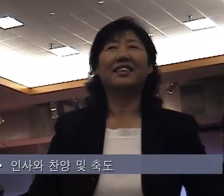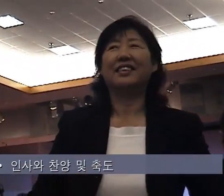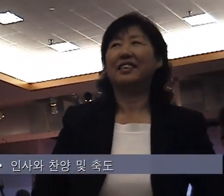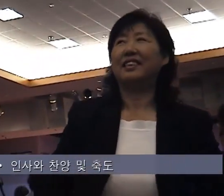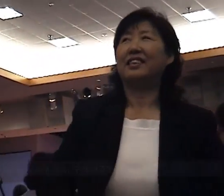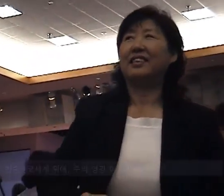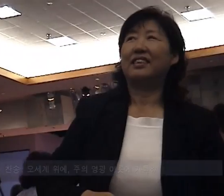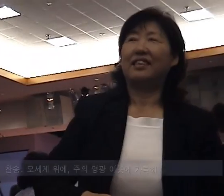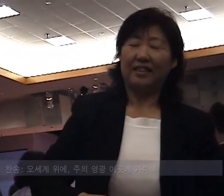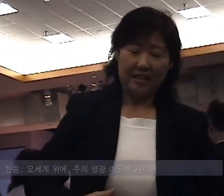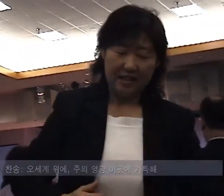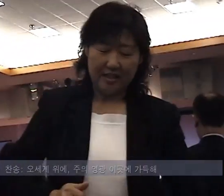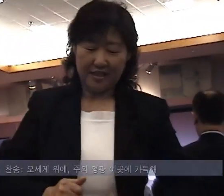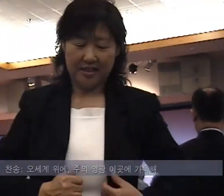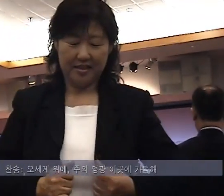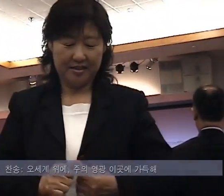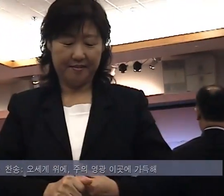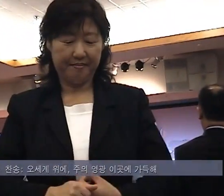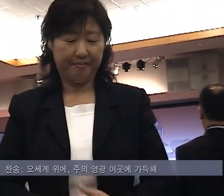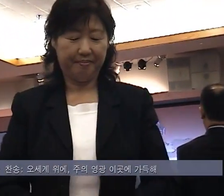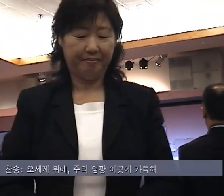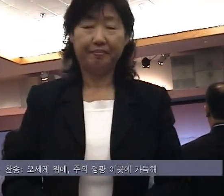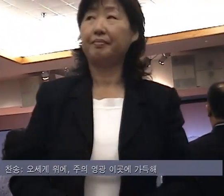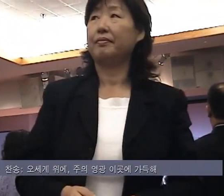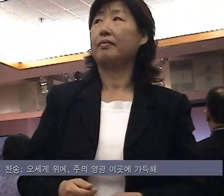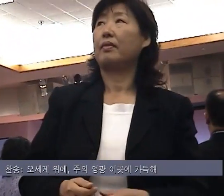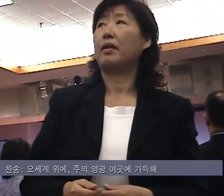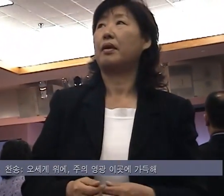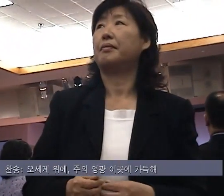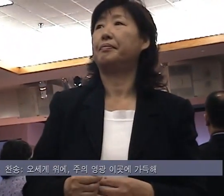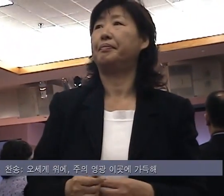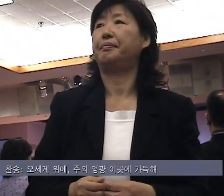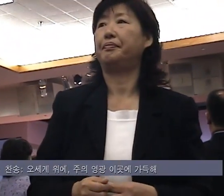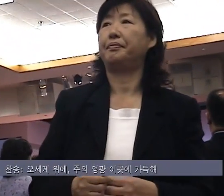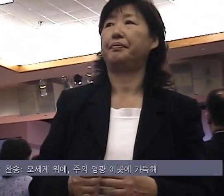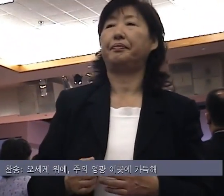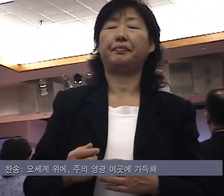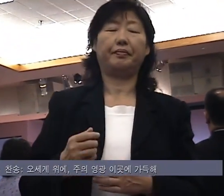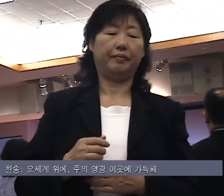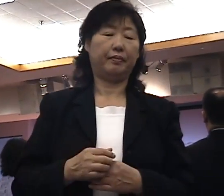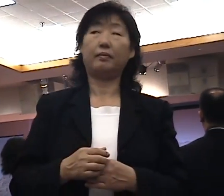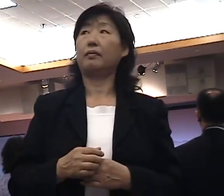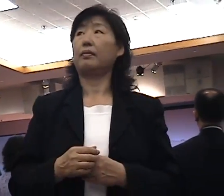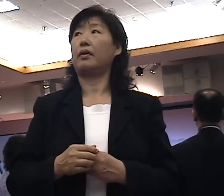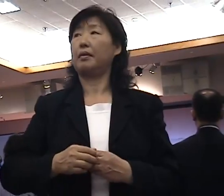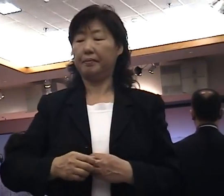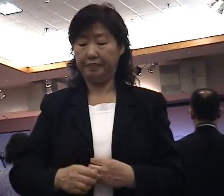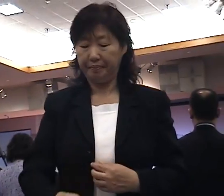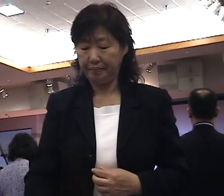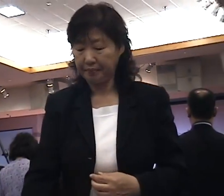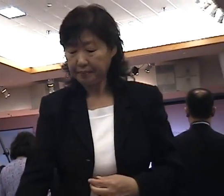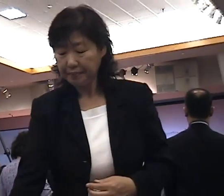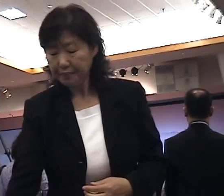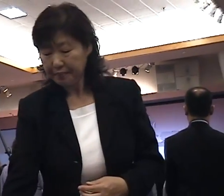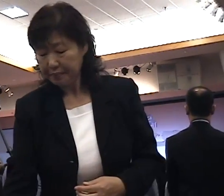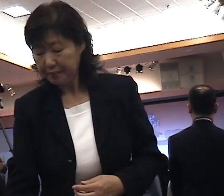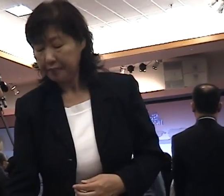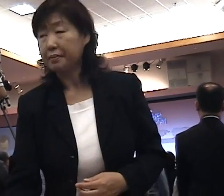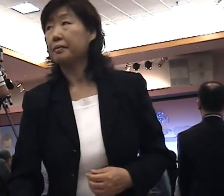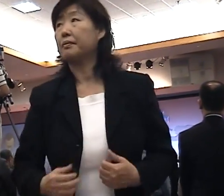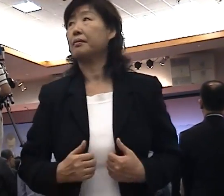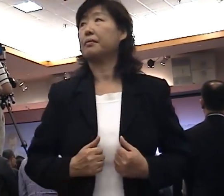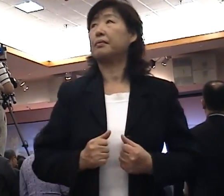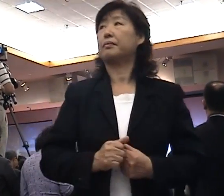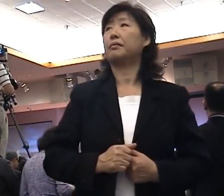영과 함께 성령과 함께 우리 함께 움직이고 전진하는 교회가 되게 해달라고 우리 다 같이 찬양 드리고 예배를 마치겠습니다.